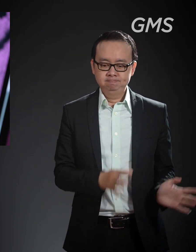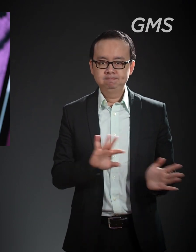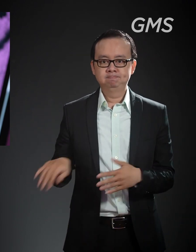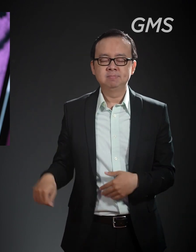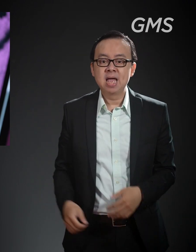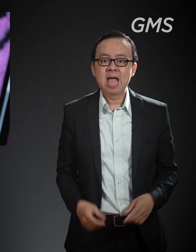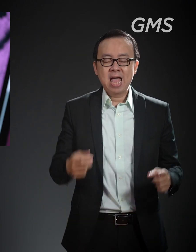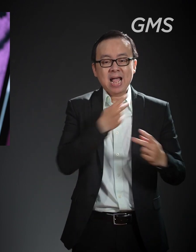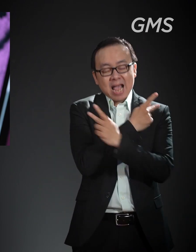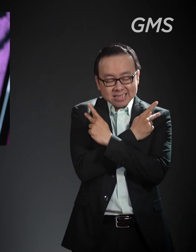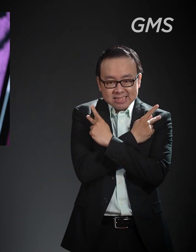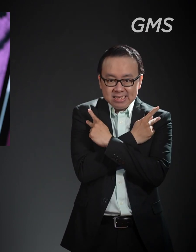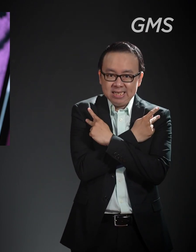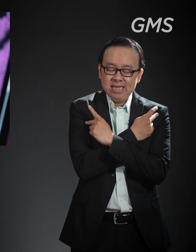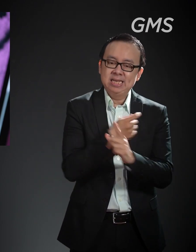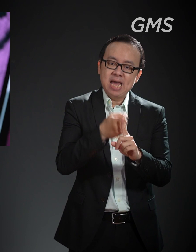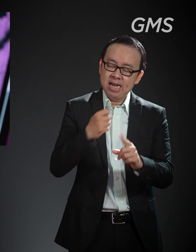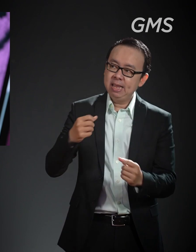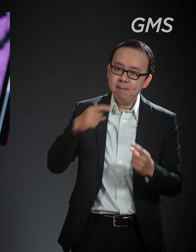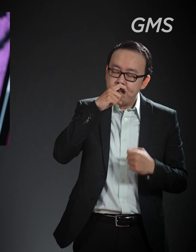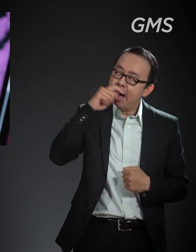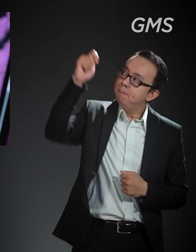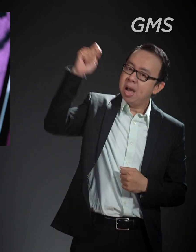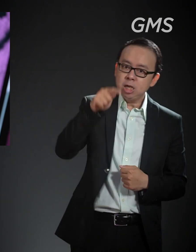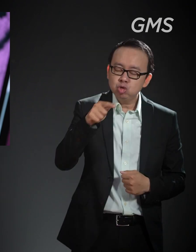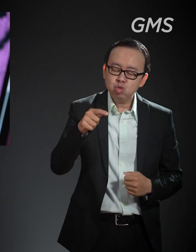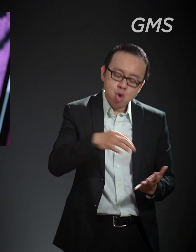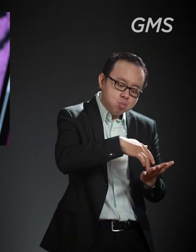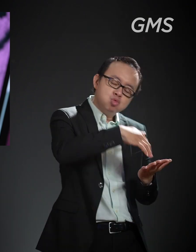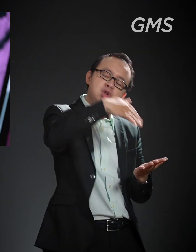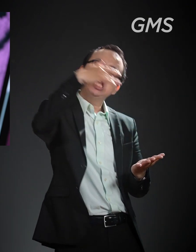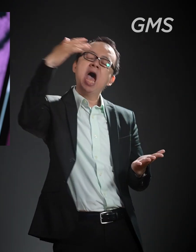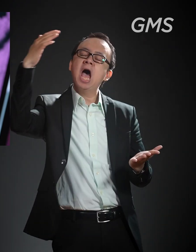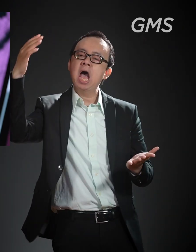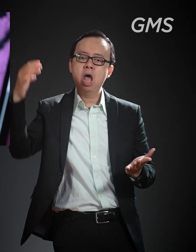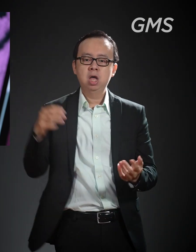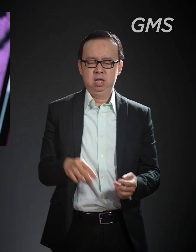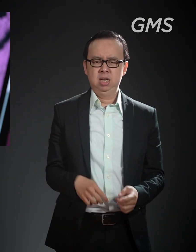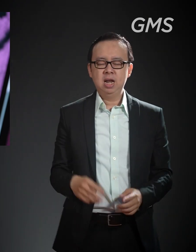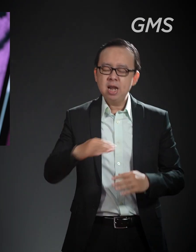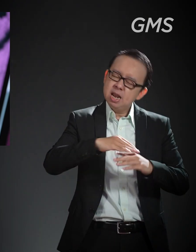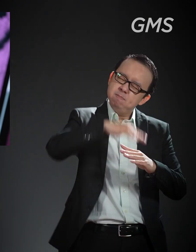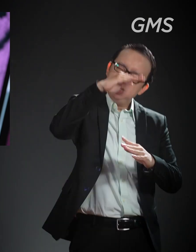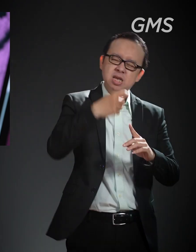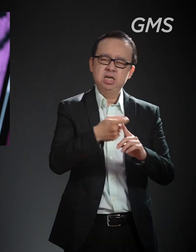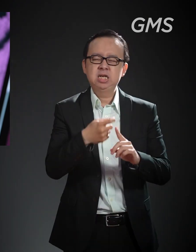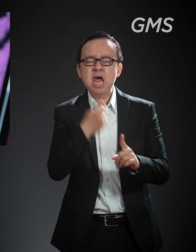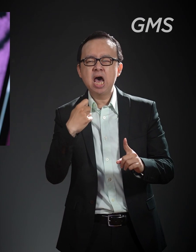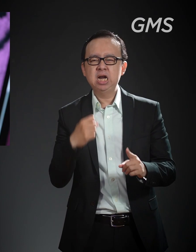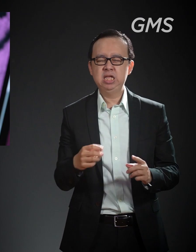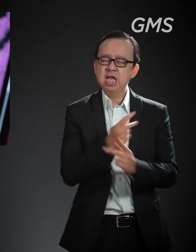lebih mulia daripada kasih ibu sekaligus. Dari kasih ayah ibu sekalipun. Kalau